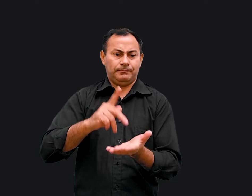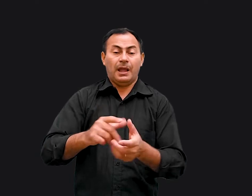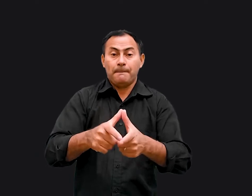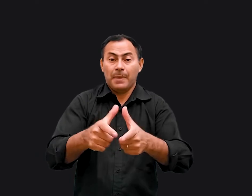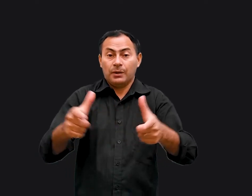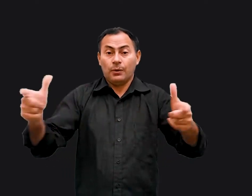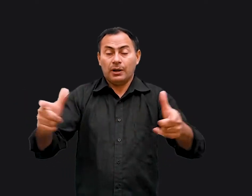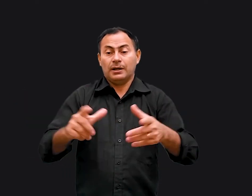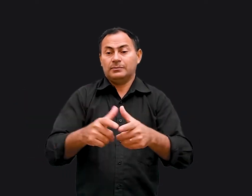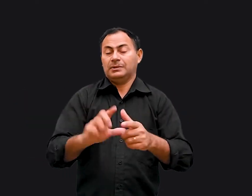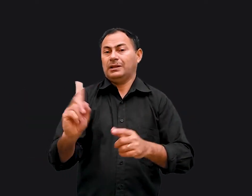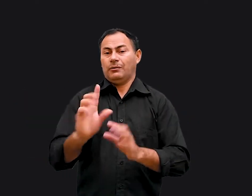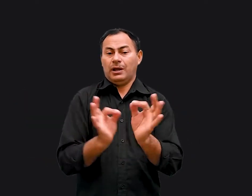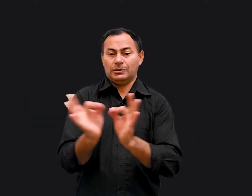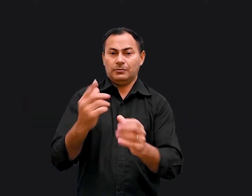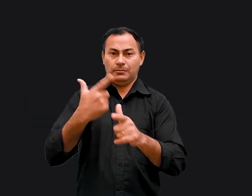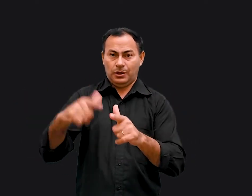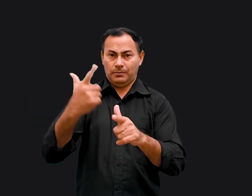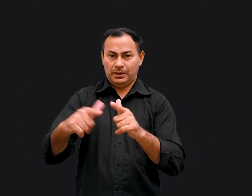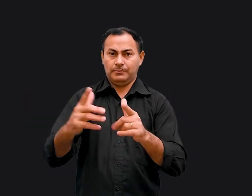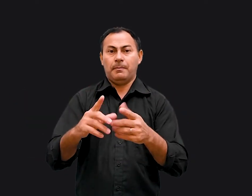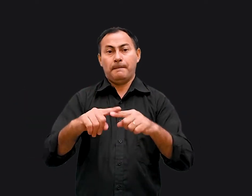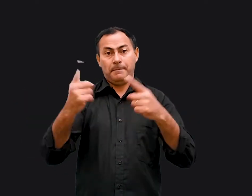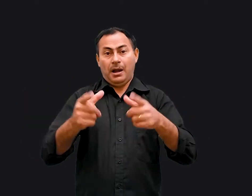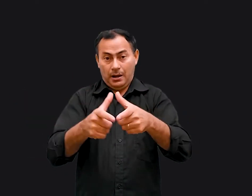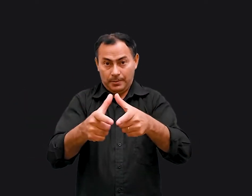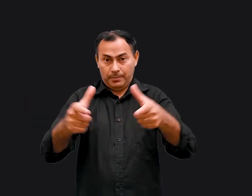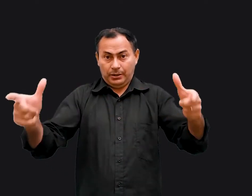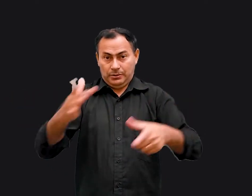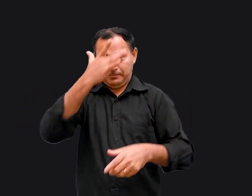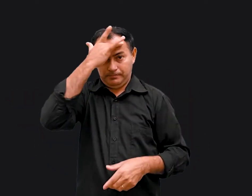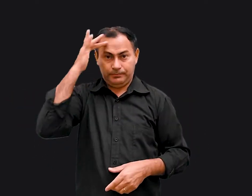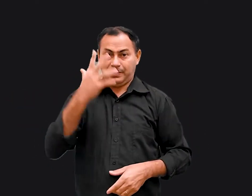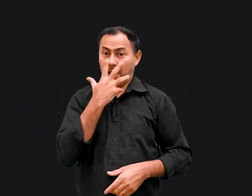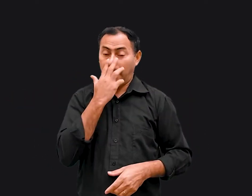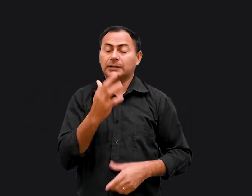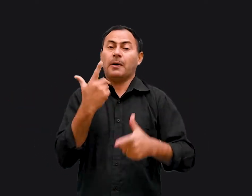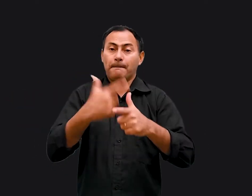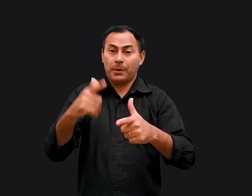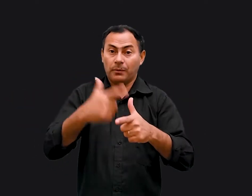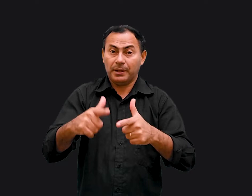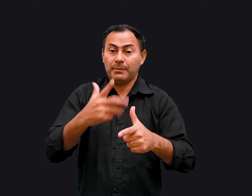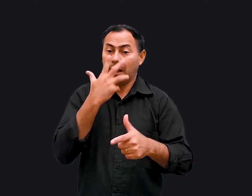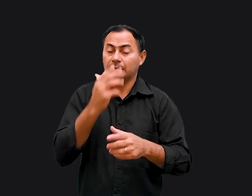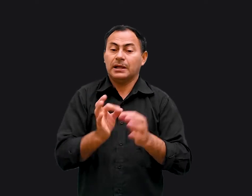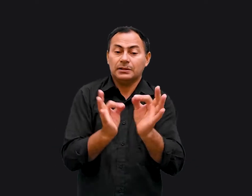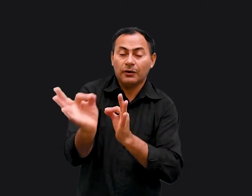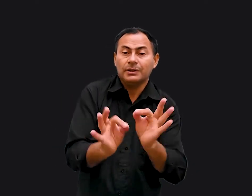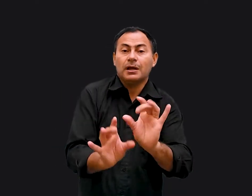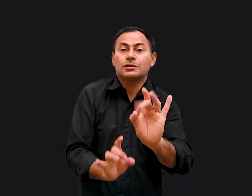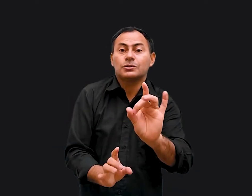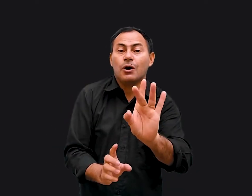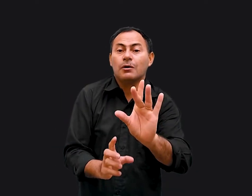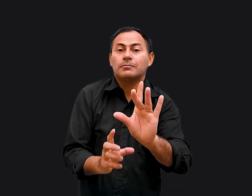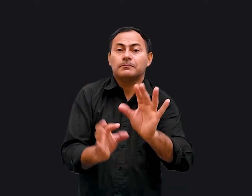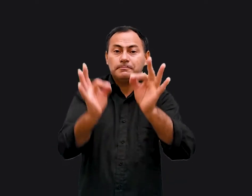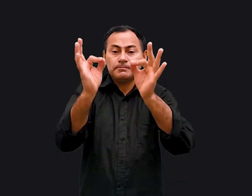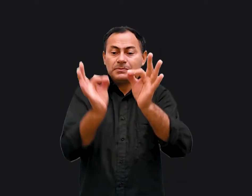das vezes, não resolve o problema. Mas a maioria das pessoas acha que o problema pode ser resolvido apenas consertando